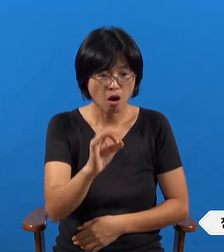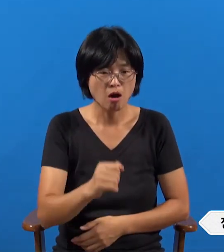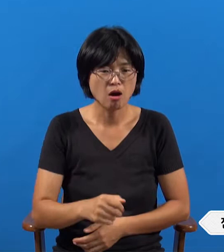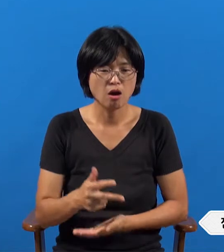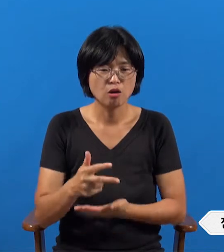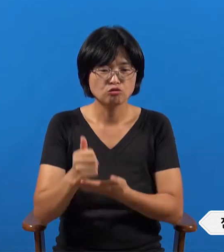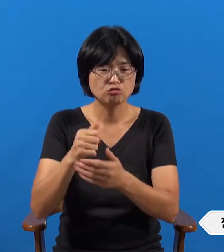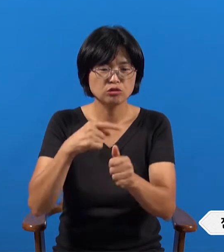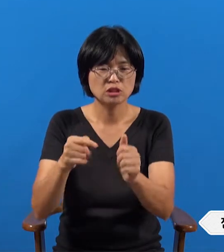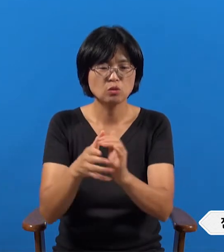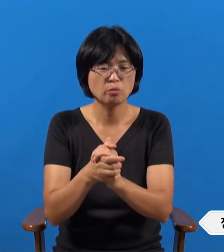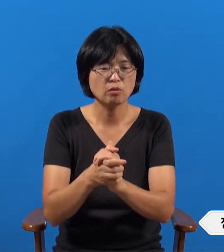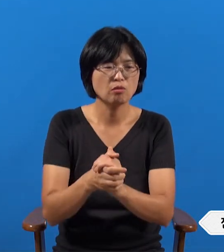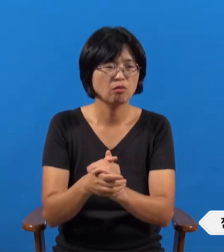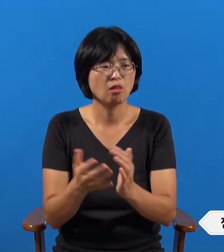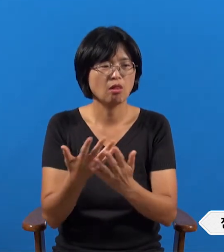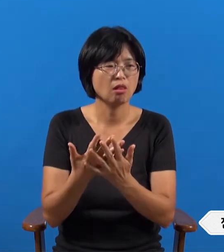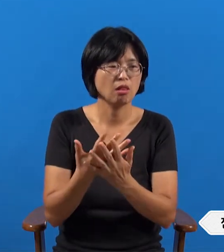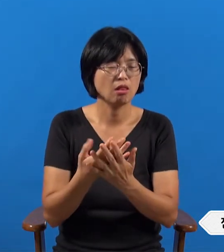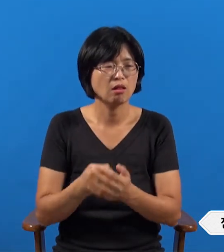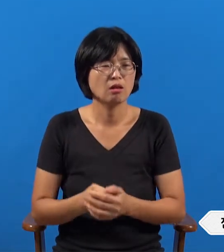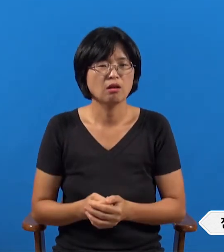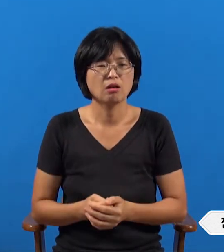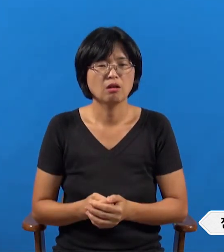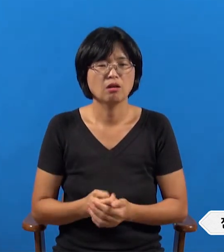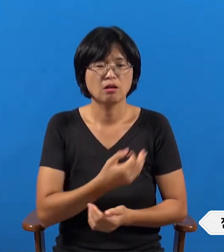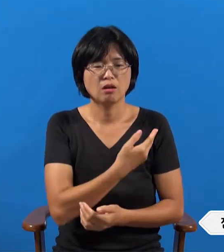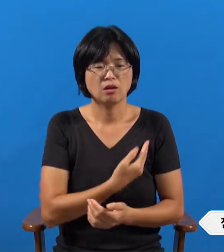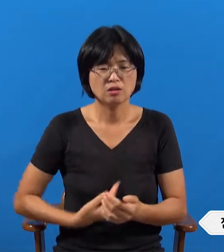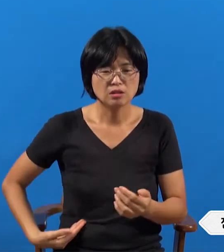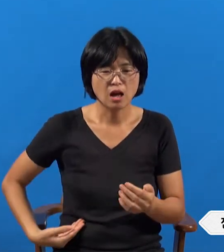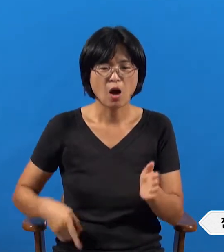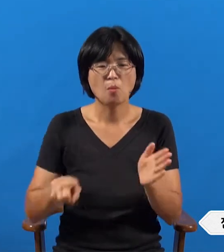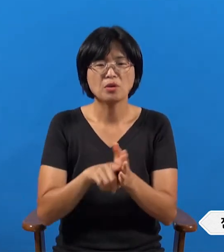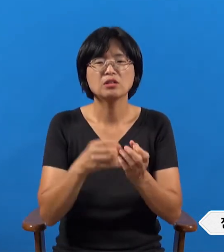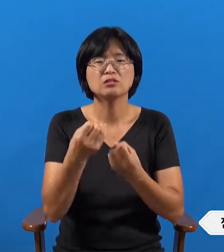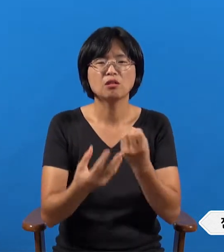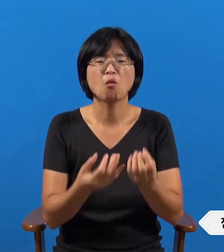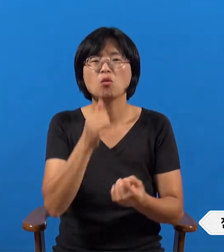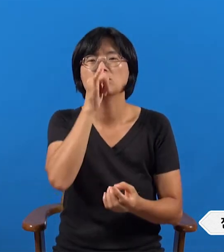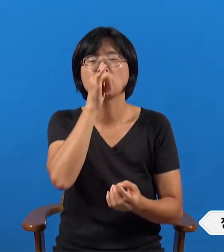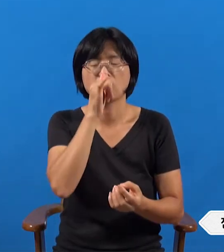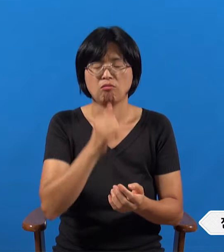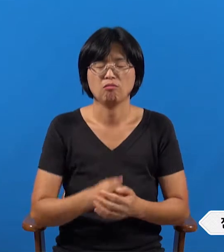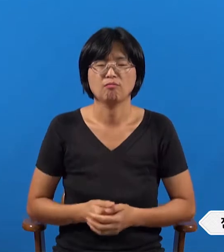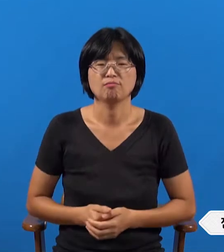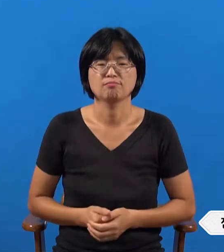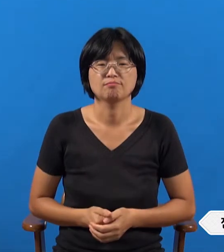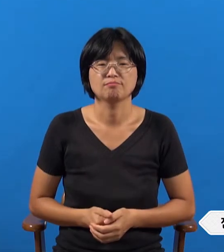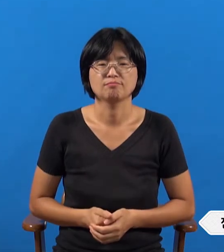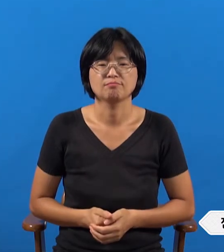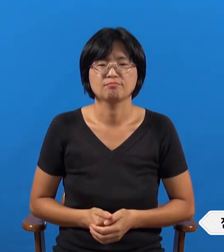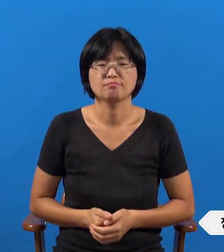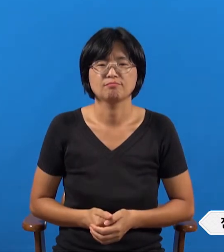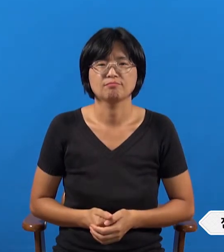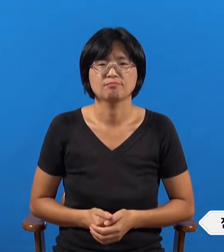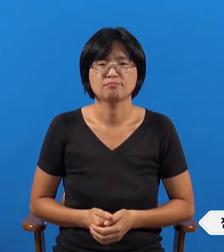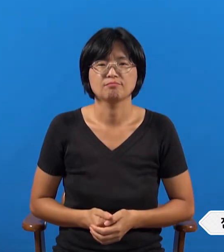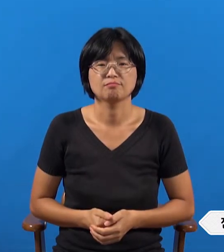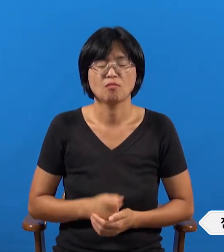보면 주기도문이 흔들리기 시작합니다. 어떨 때는 사도신경을 한 적도 있습니다.